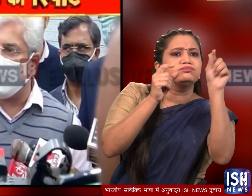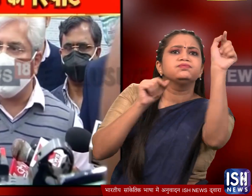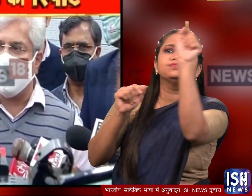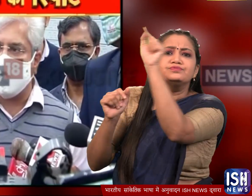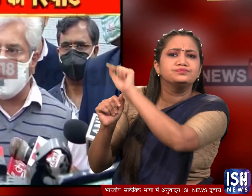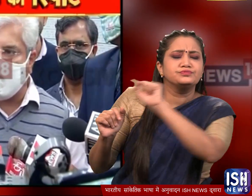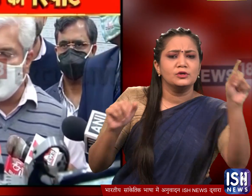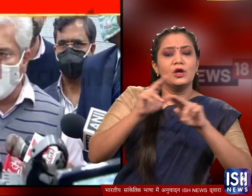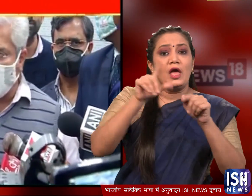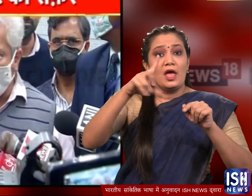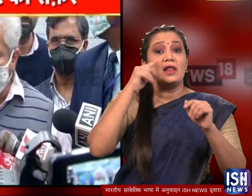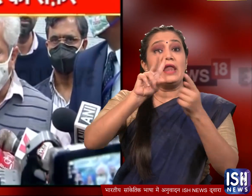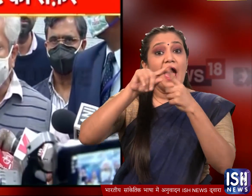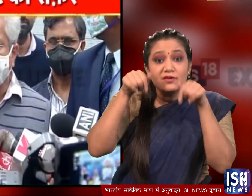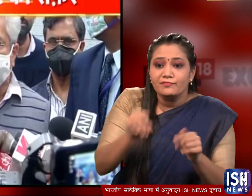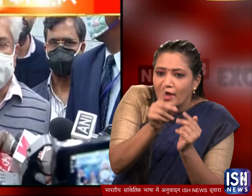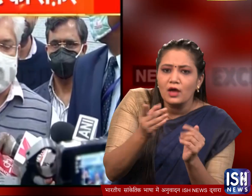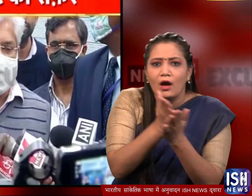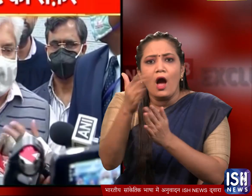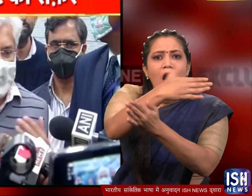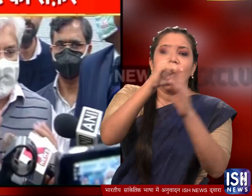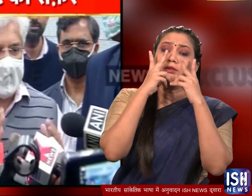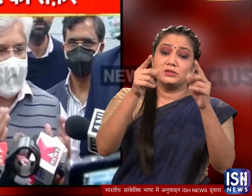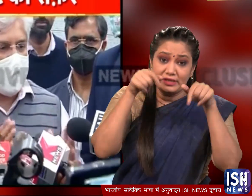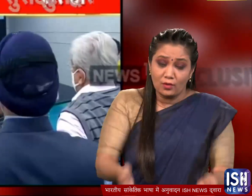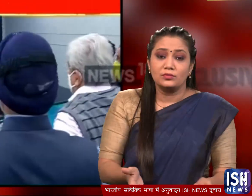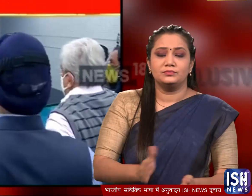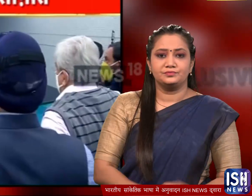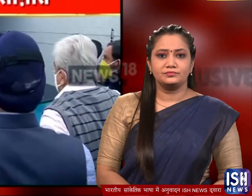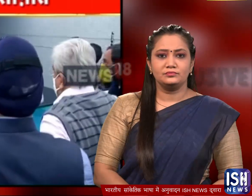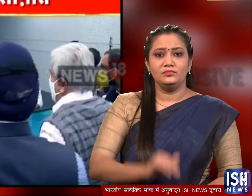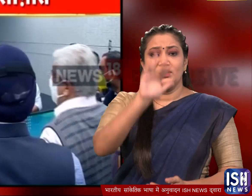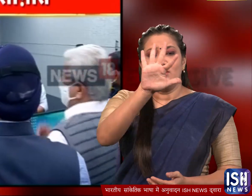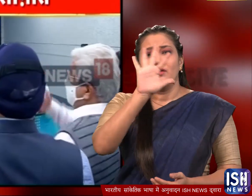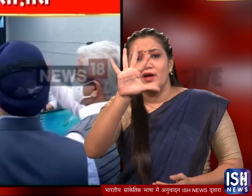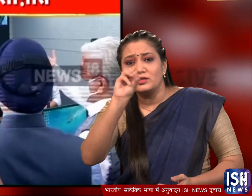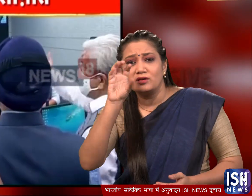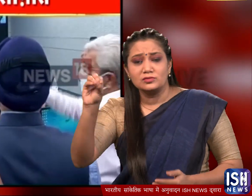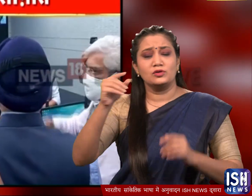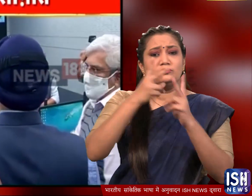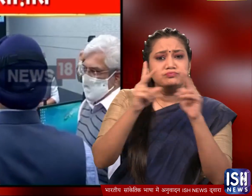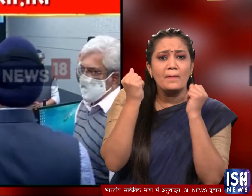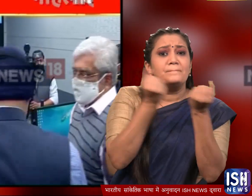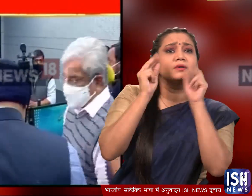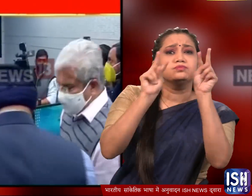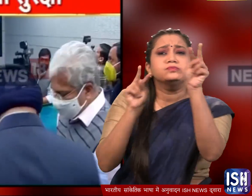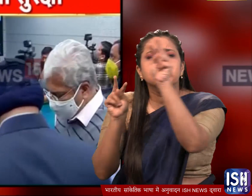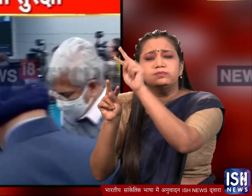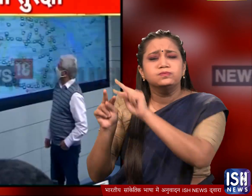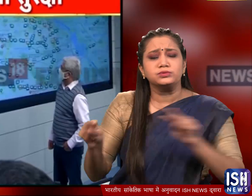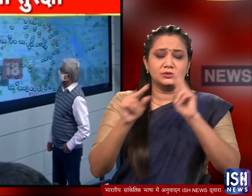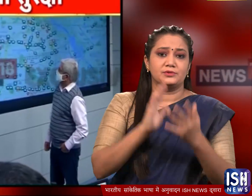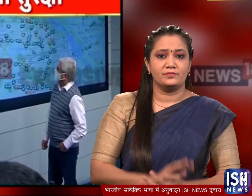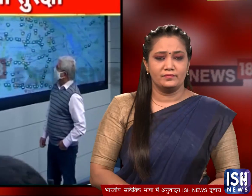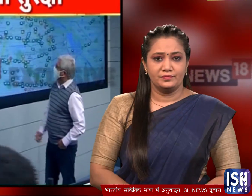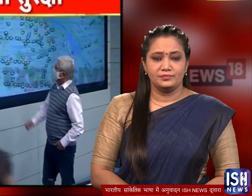देख सकते हैं, उनका लाइव फीड देख सकते हैं। इस सेंटर से करीब 5,500 बसों की सीधी निगरानी की जा सकती